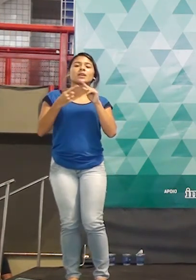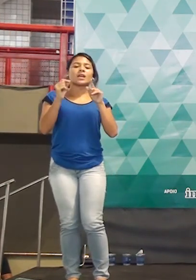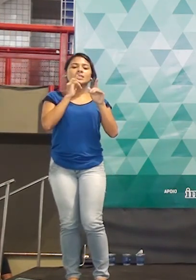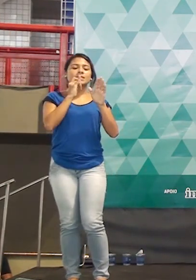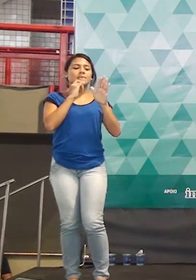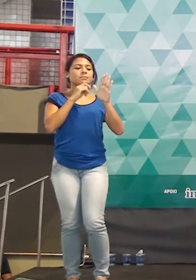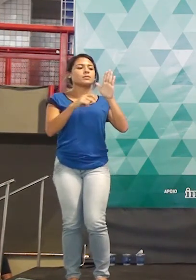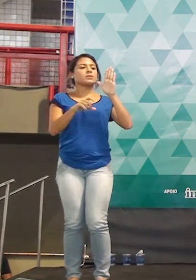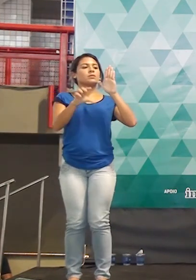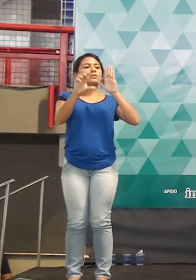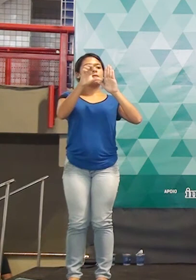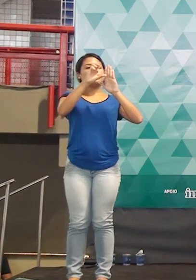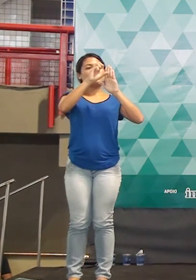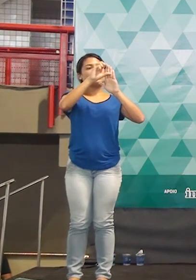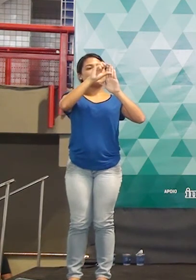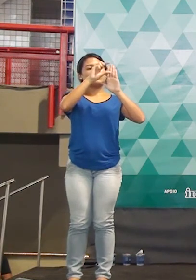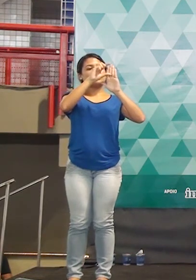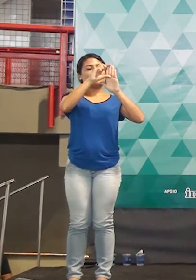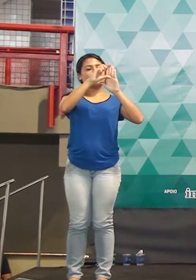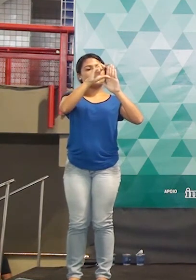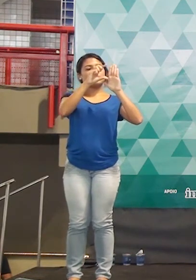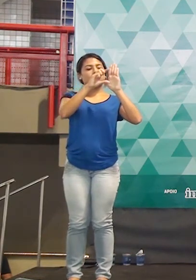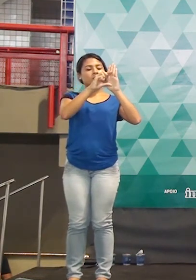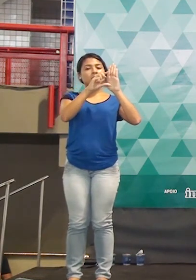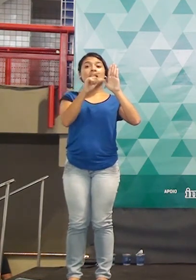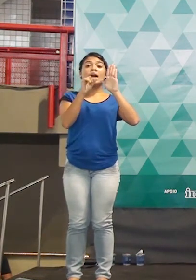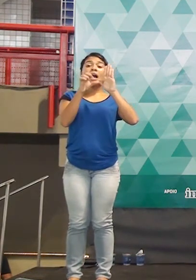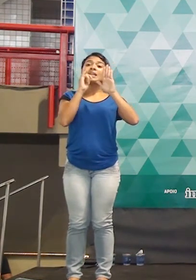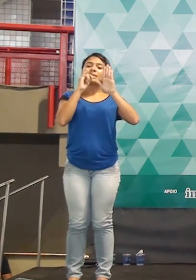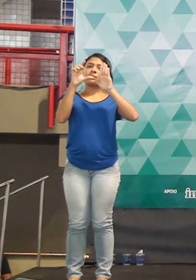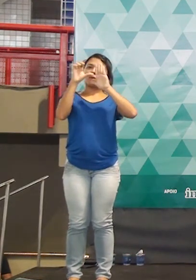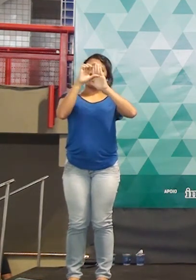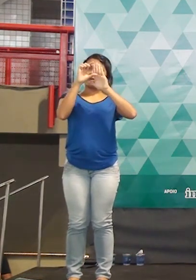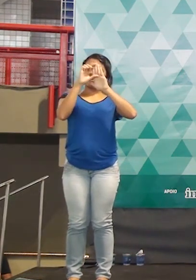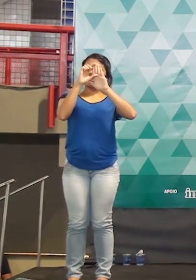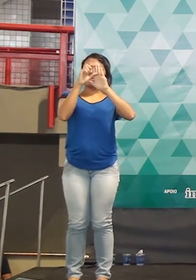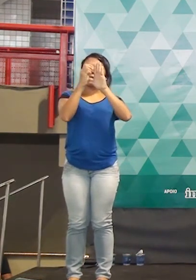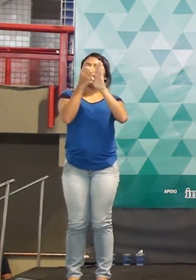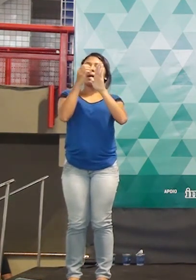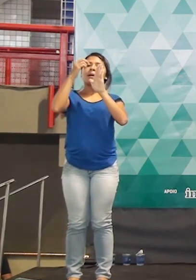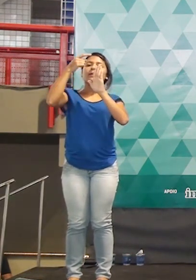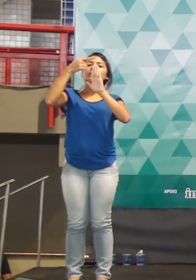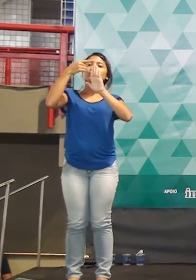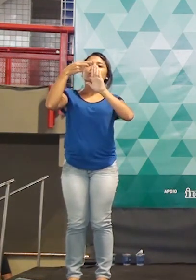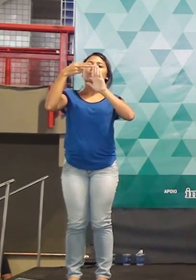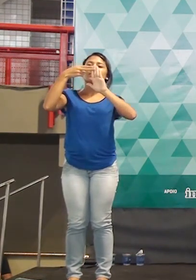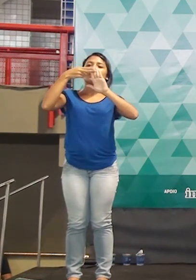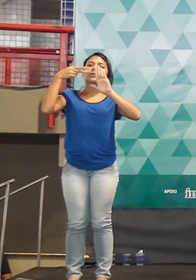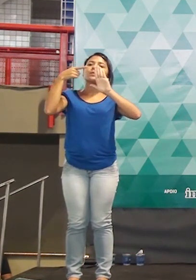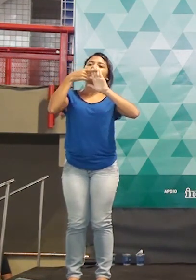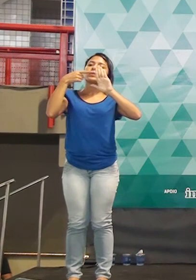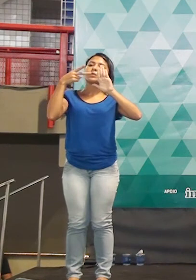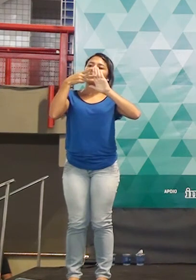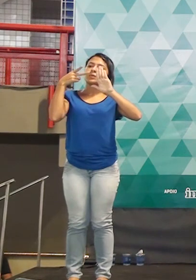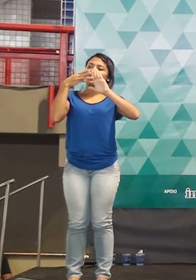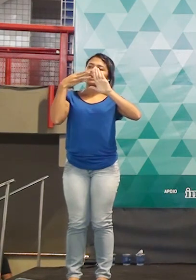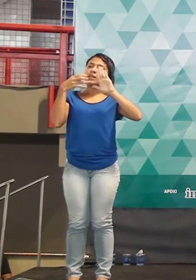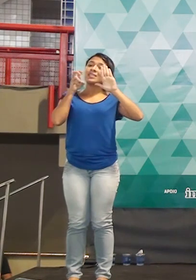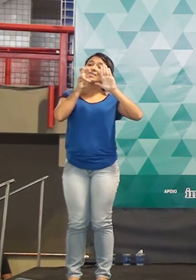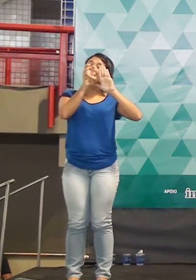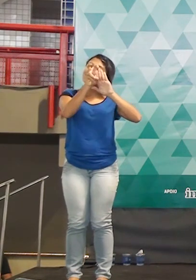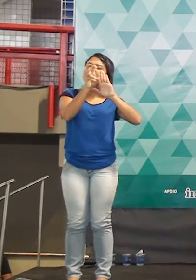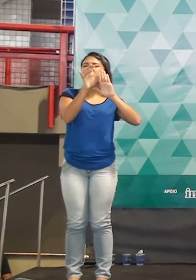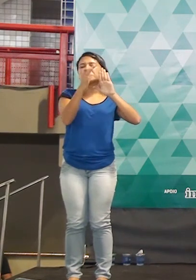6 linhas, quem quiser anote para a introdução. 5 estourando 6 linhas